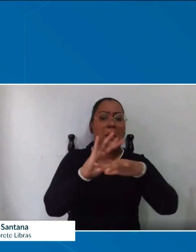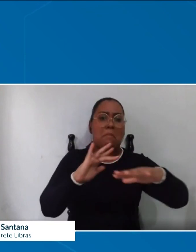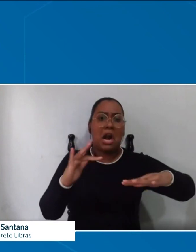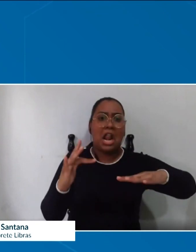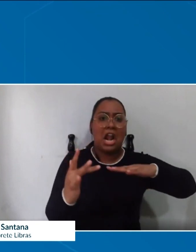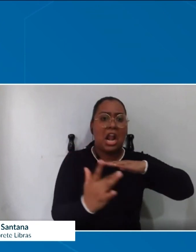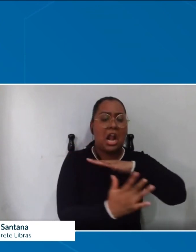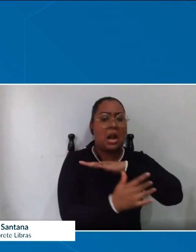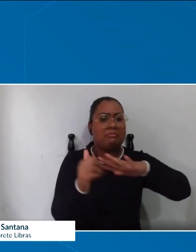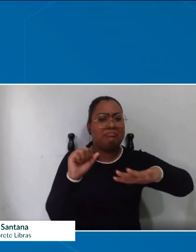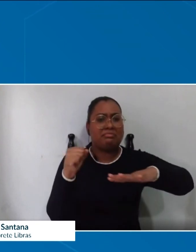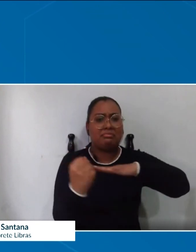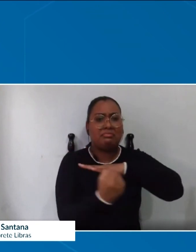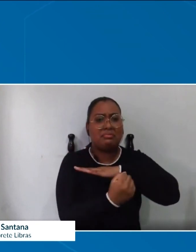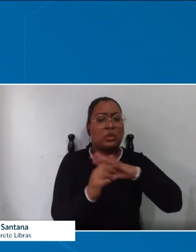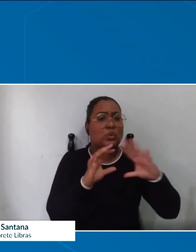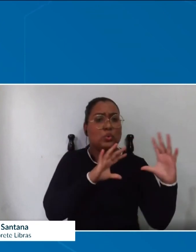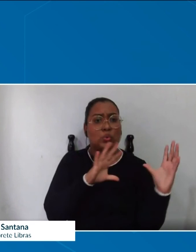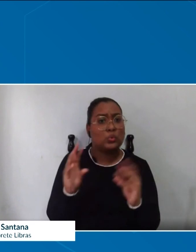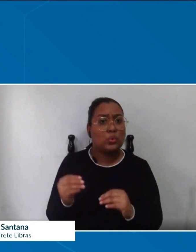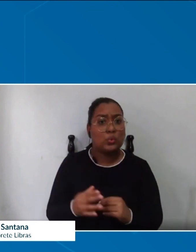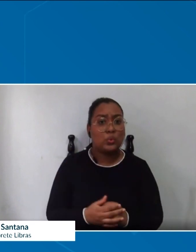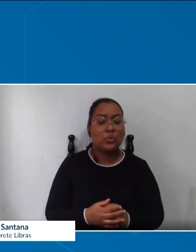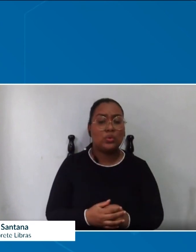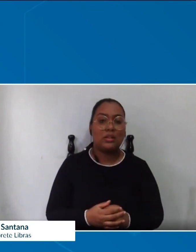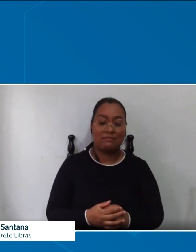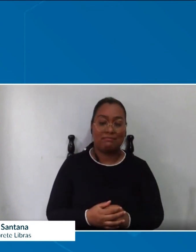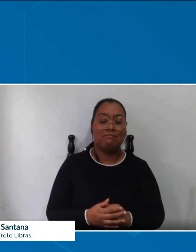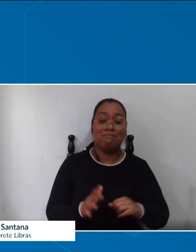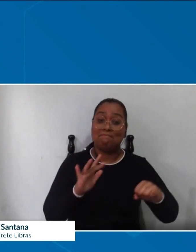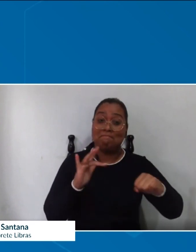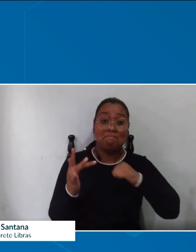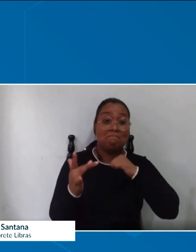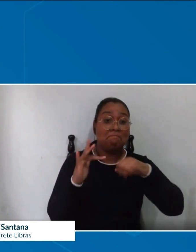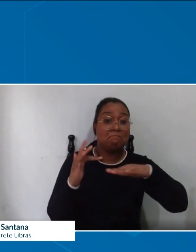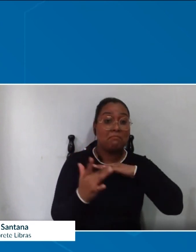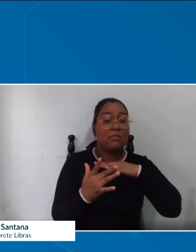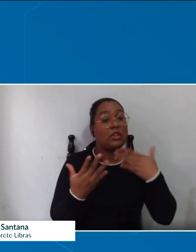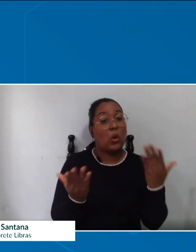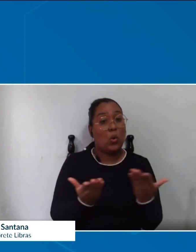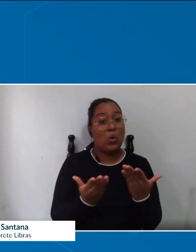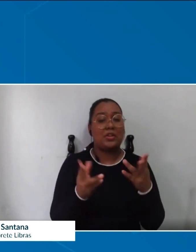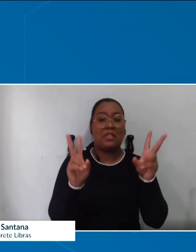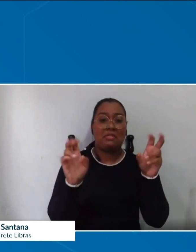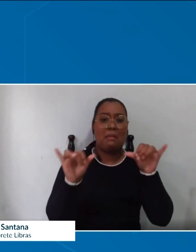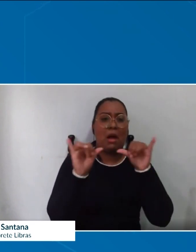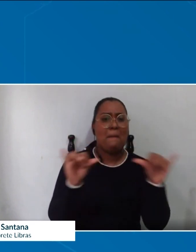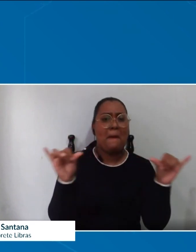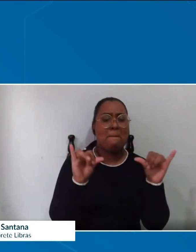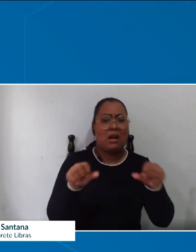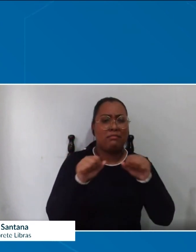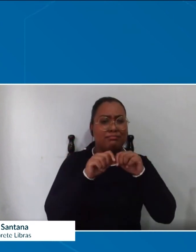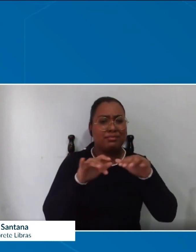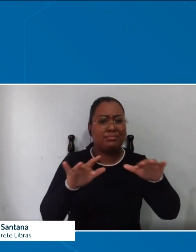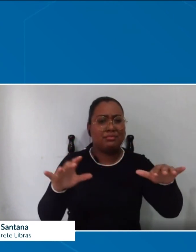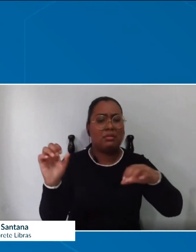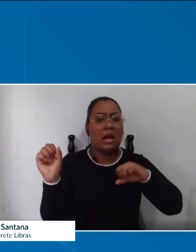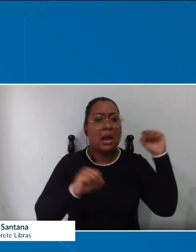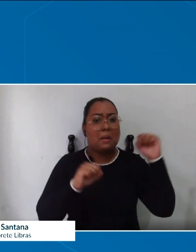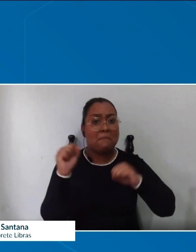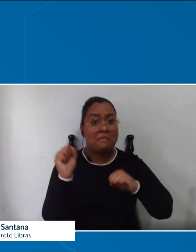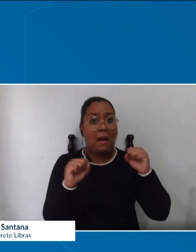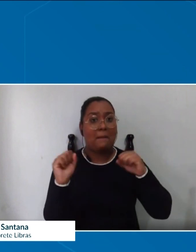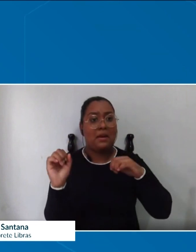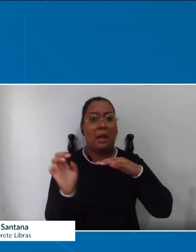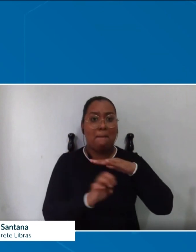mídias sociais aí, e a ideia é que trabalhos como o que a gente fez hoje cheguem às indústrias para que elas